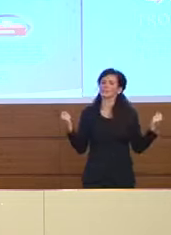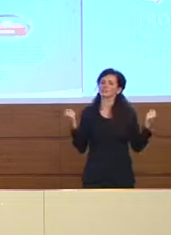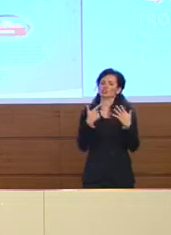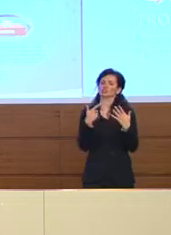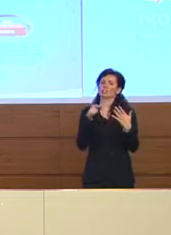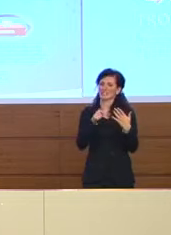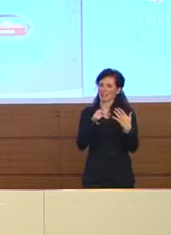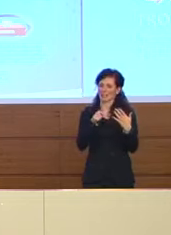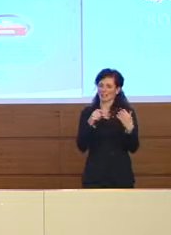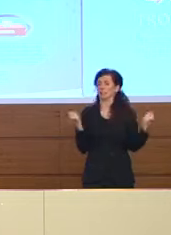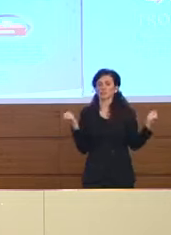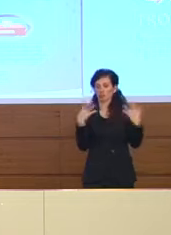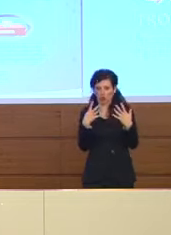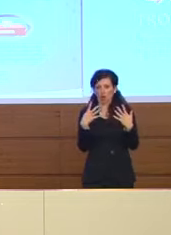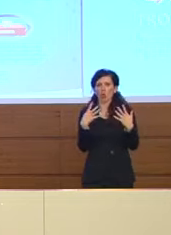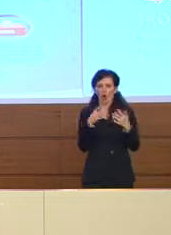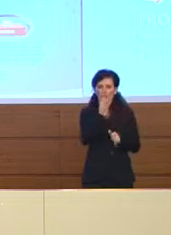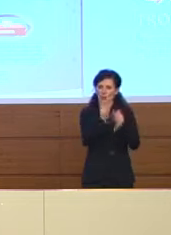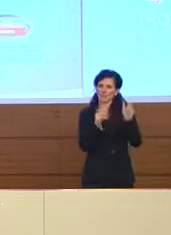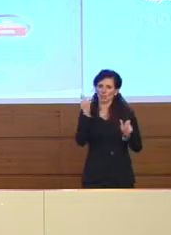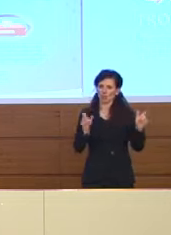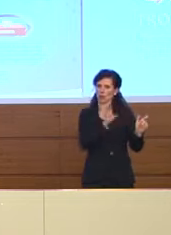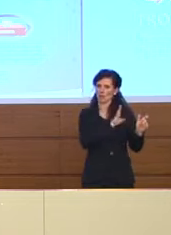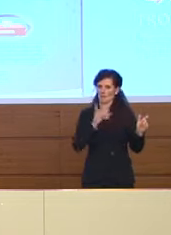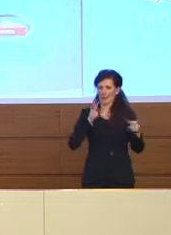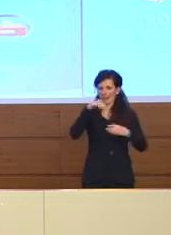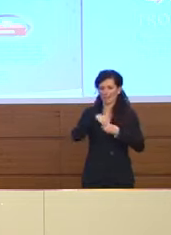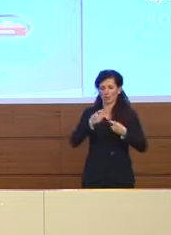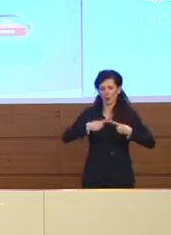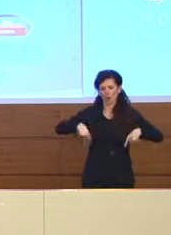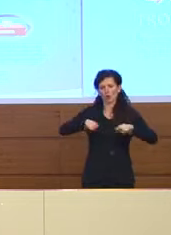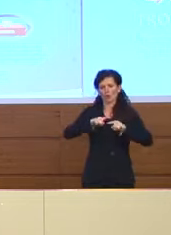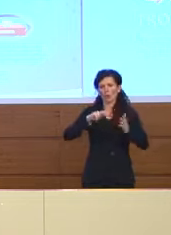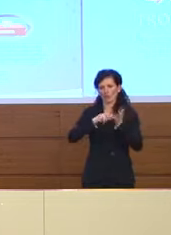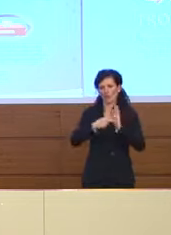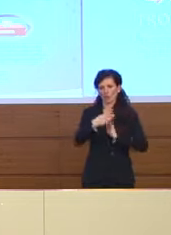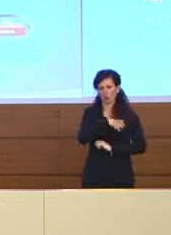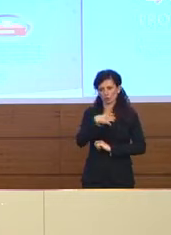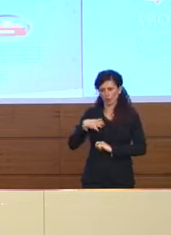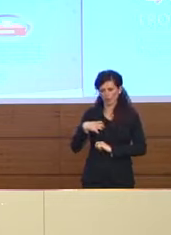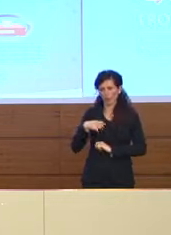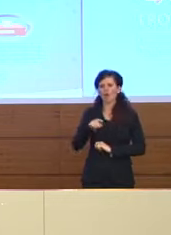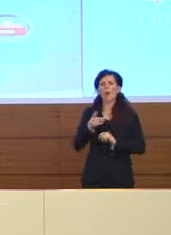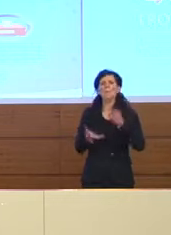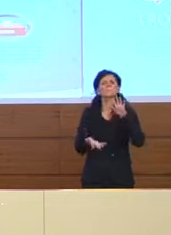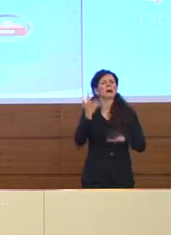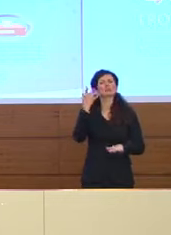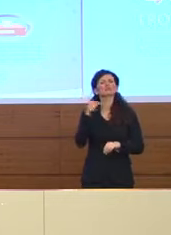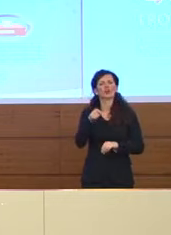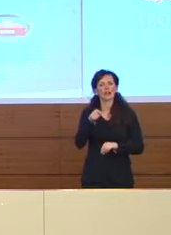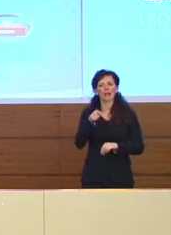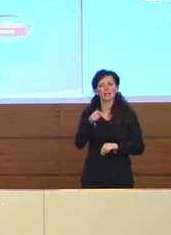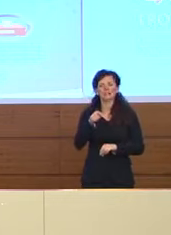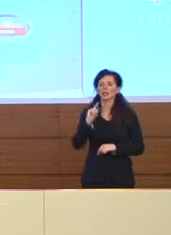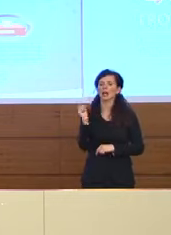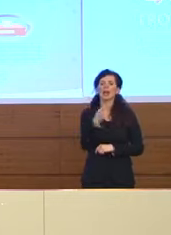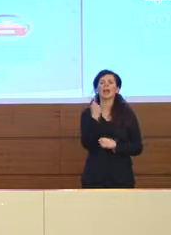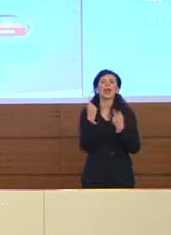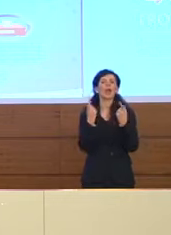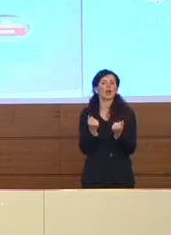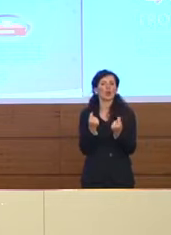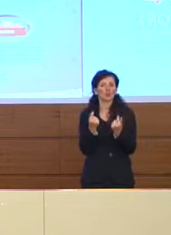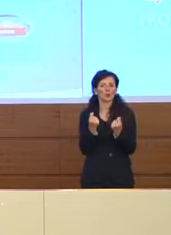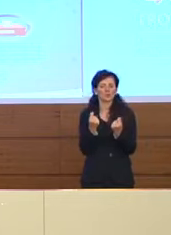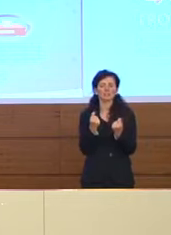19 componenti quasi non la totalità sarebbe scorretto la maggioranza di questi componenti sono economisti ovvero